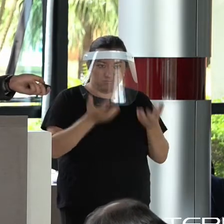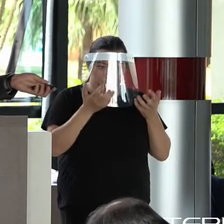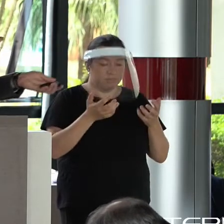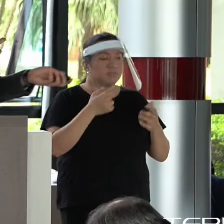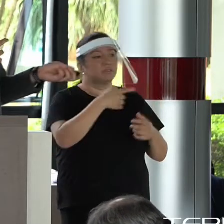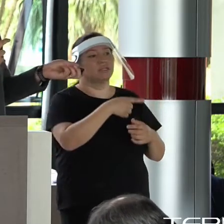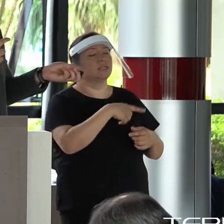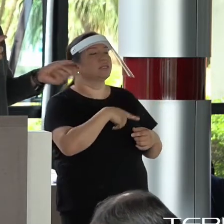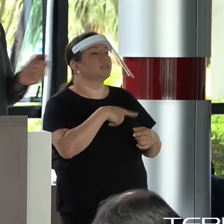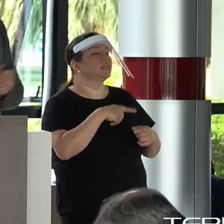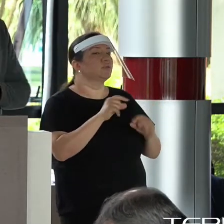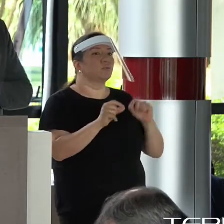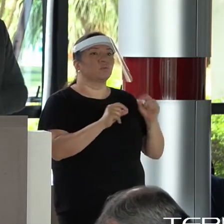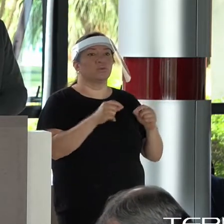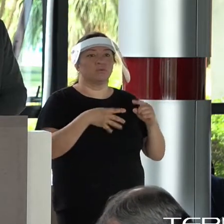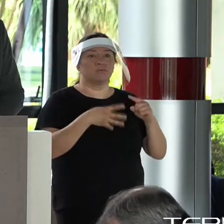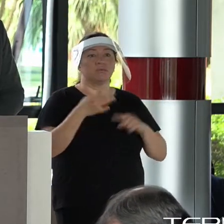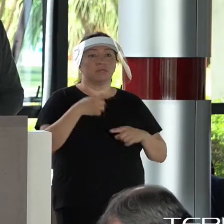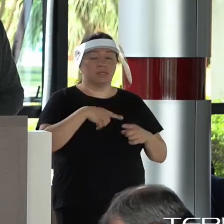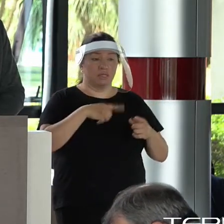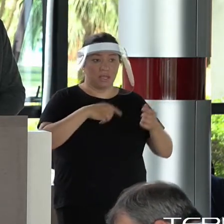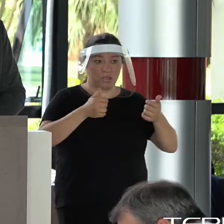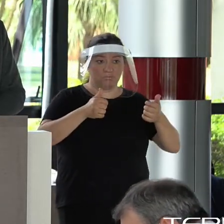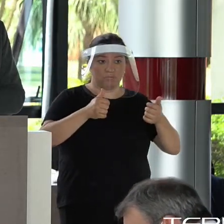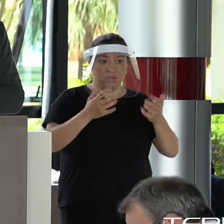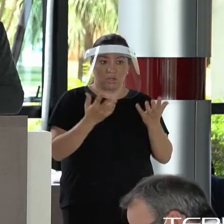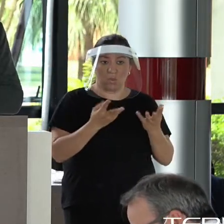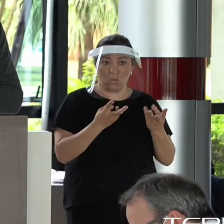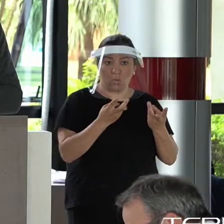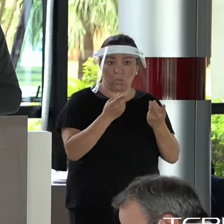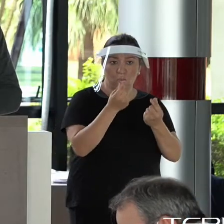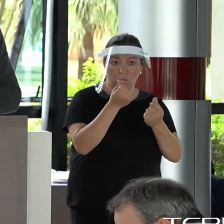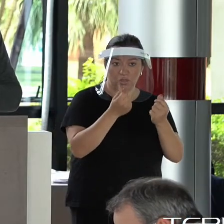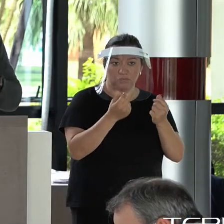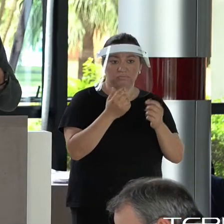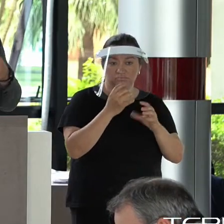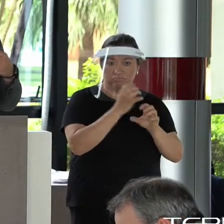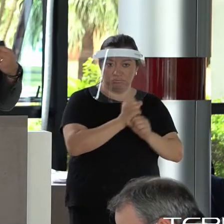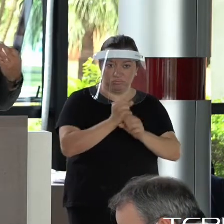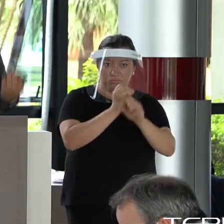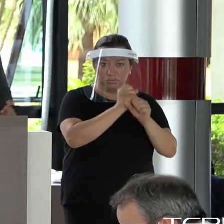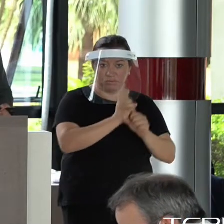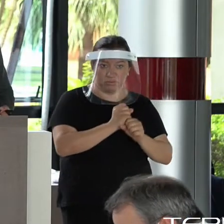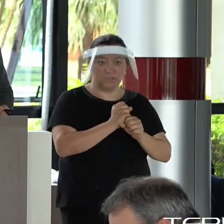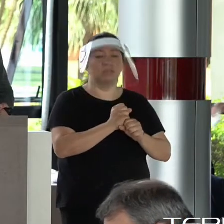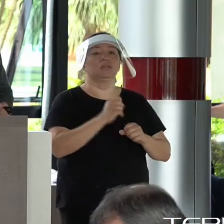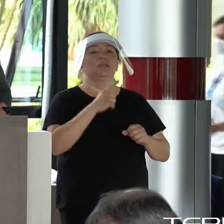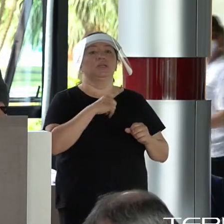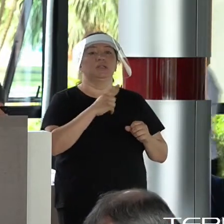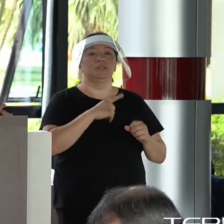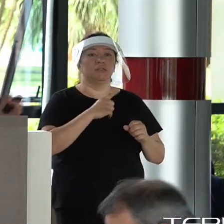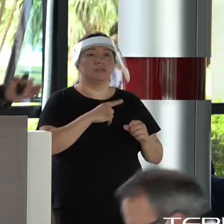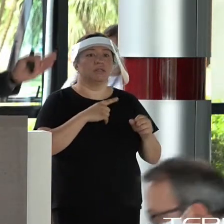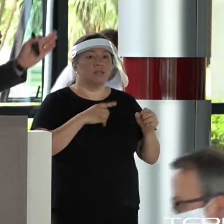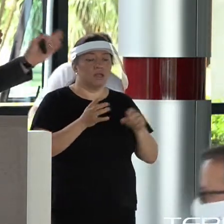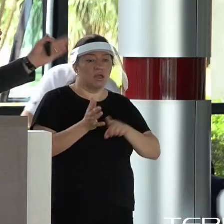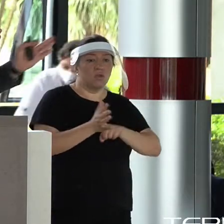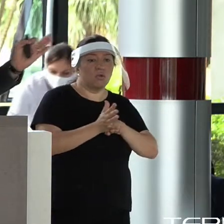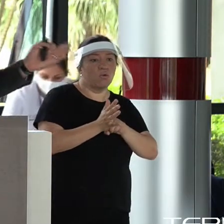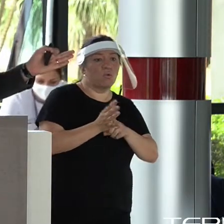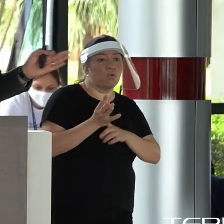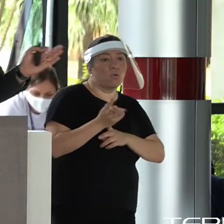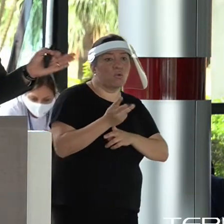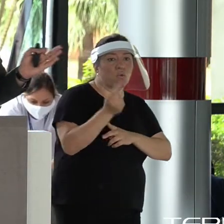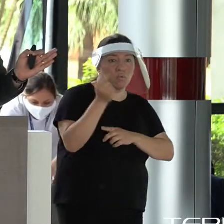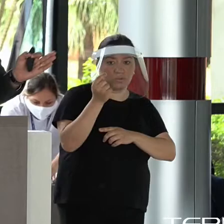gente chama de termografia qualitativa e o que a gente chama de termografia quantitativa. Tá? E elas